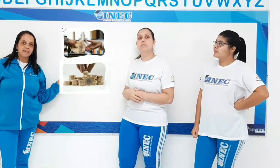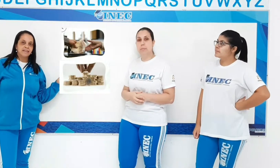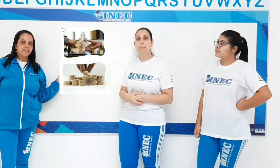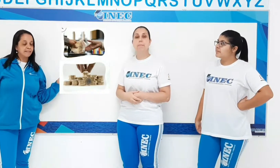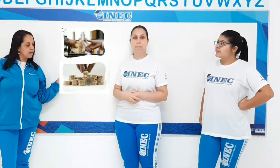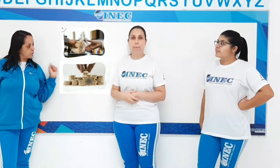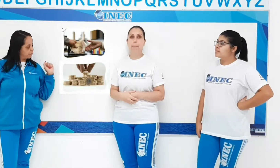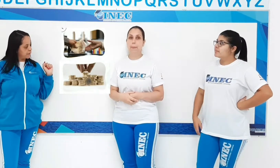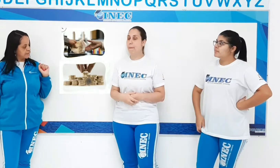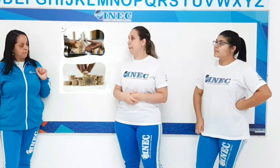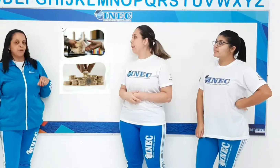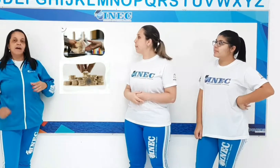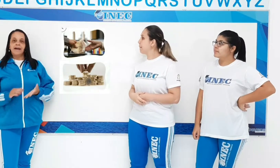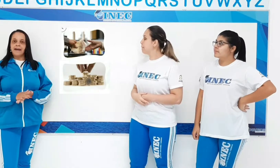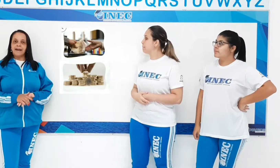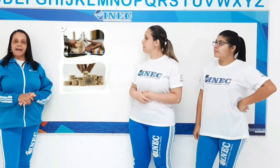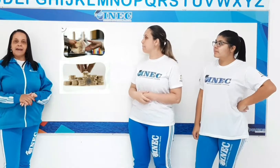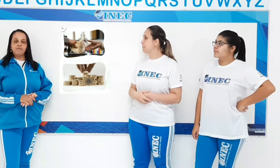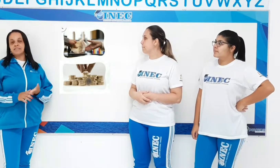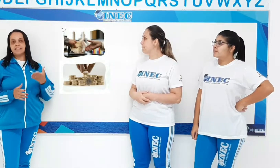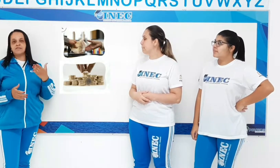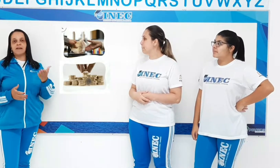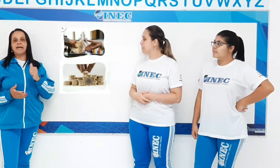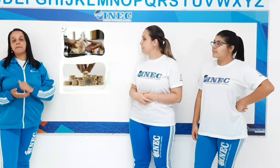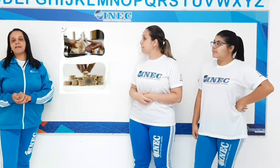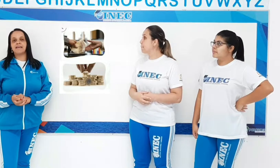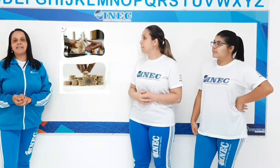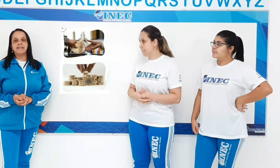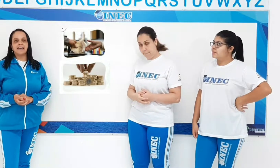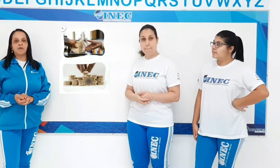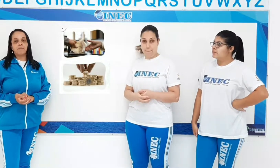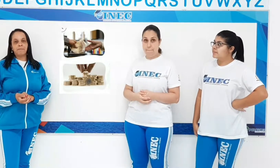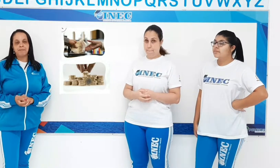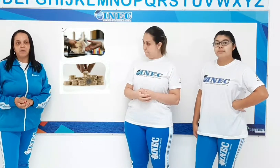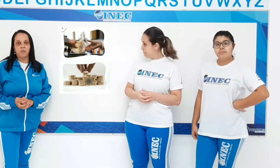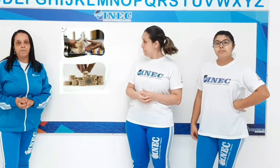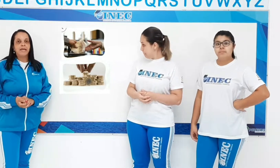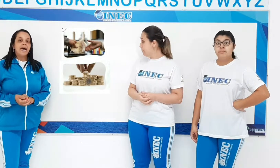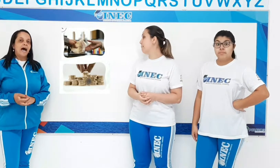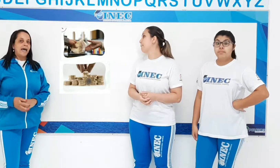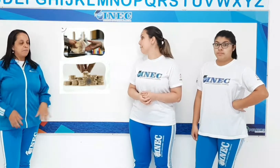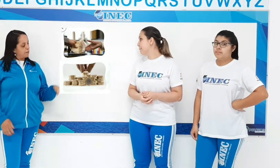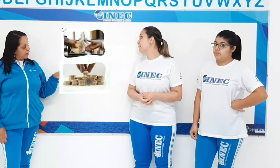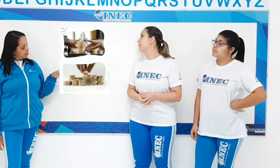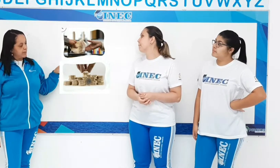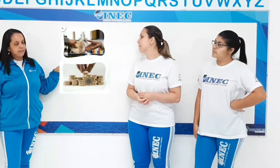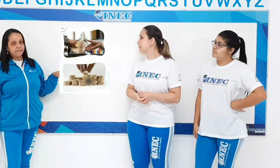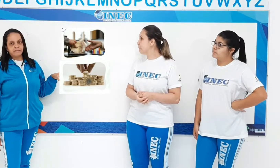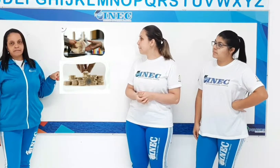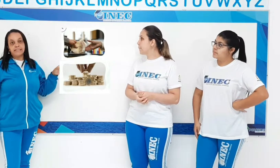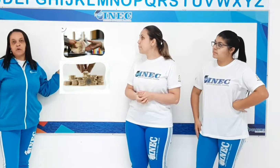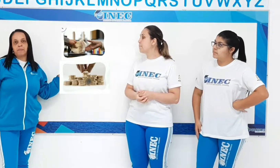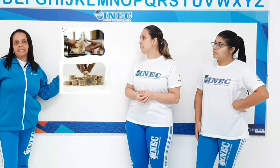também. Então, por exemplo, vocês vão lá na padaria e querem comprar pão. Aí